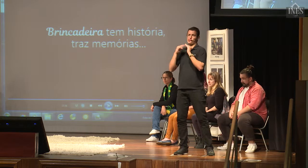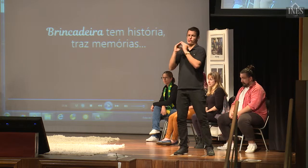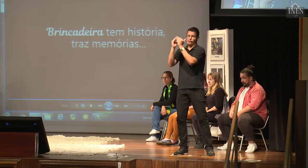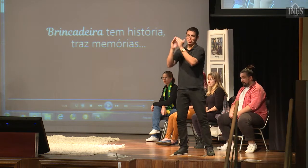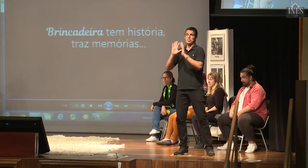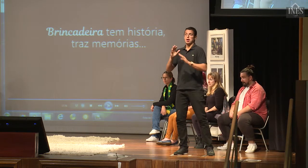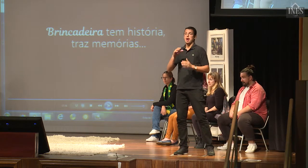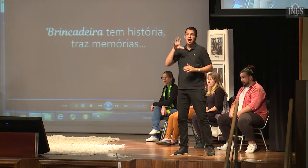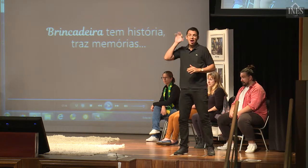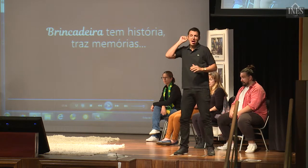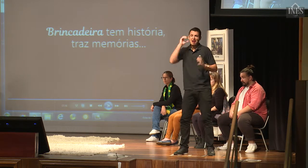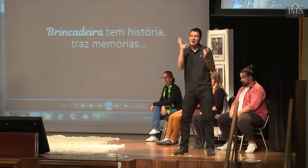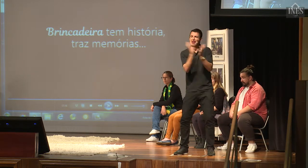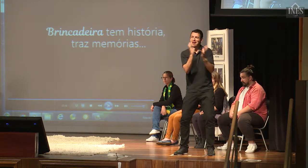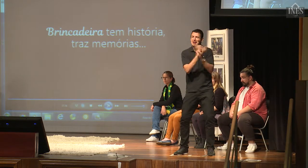mas eu morava na comunidade, na favela.